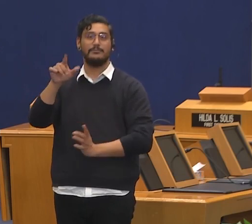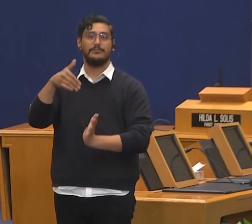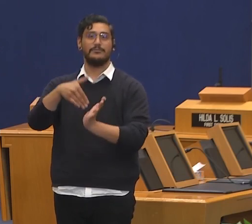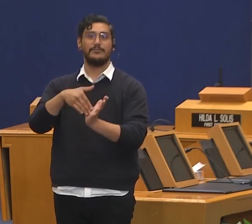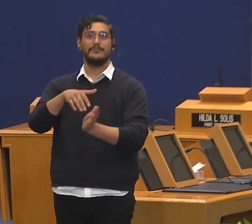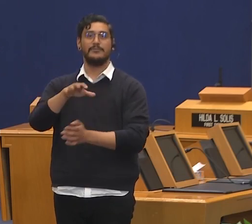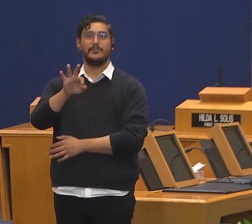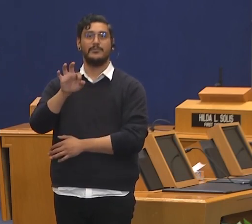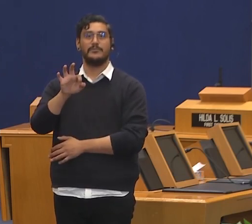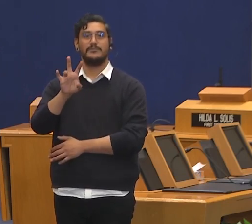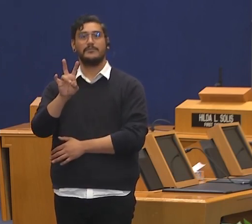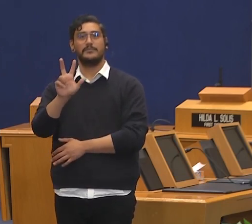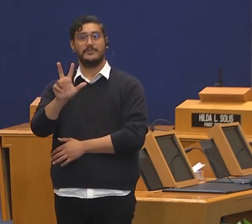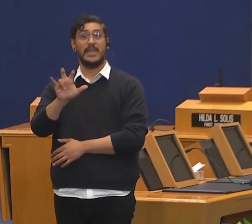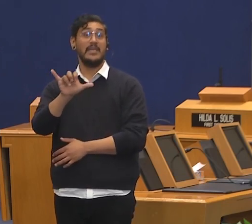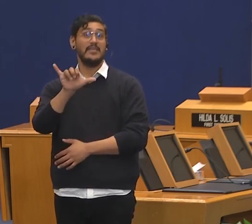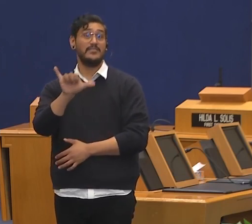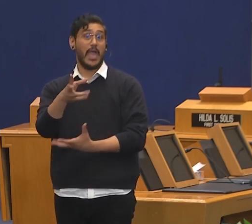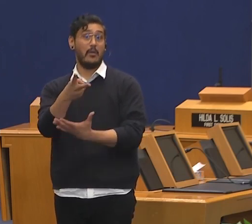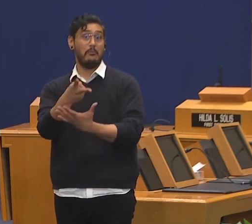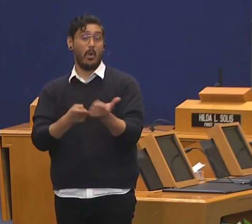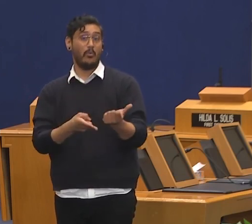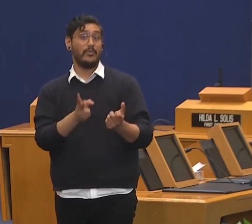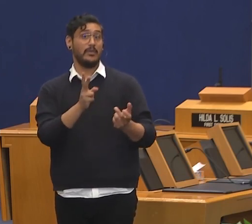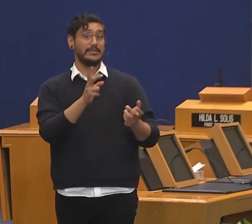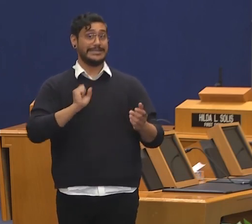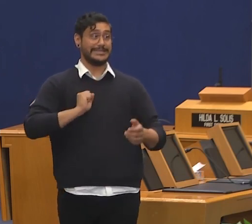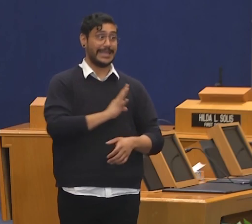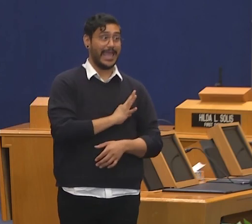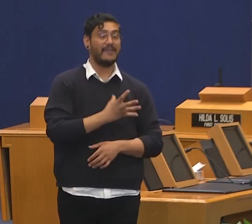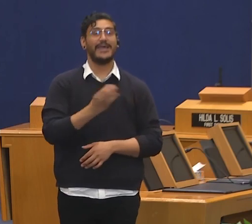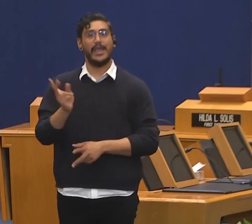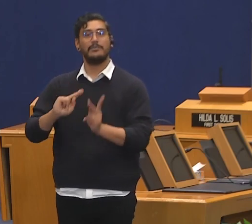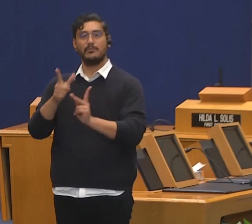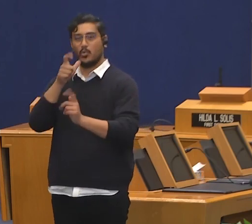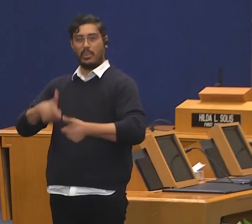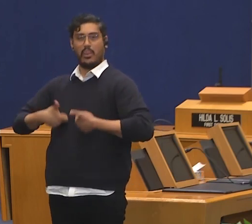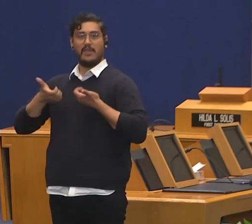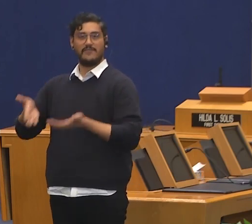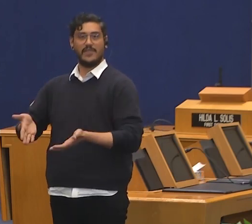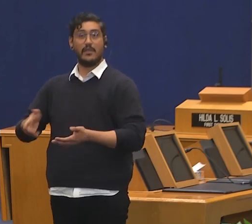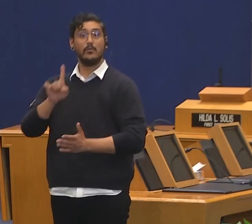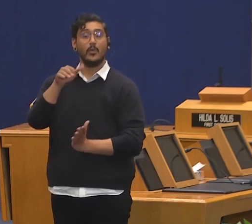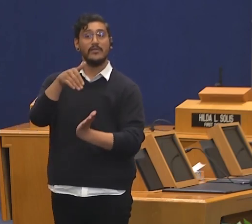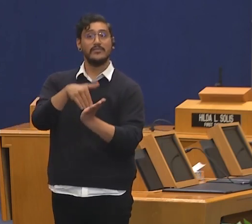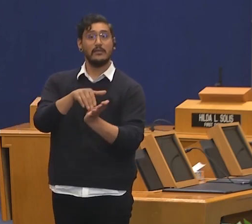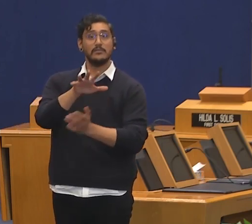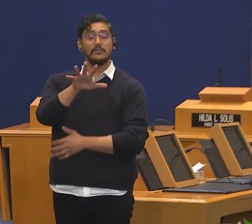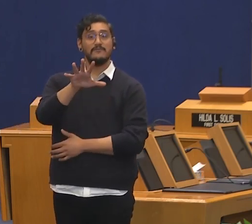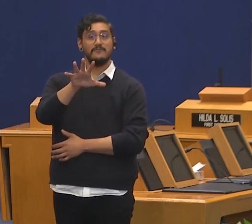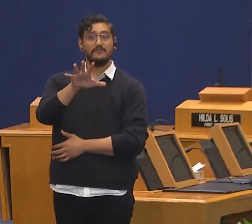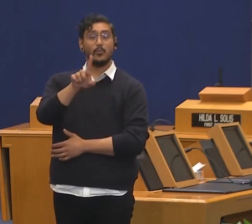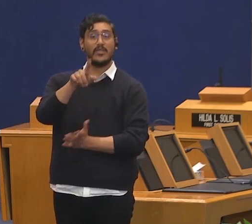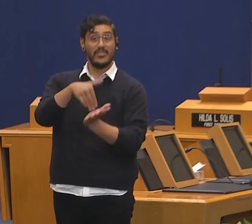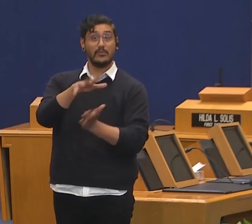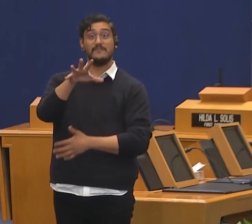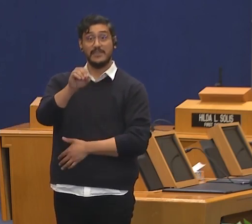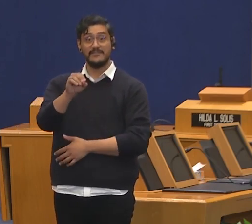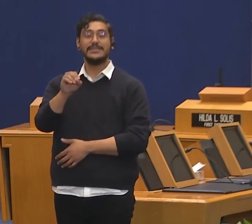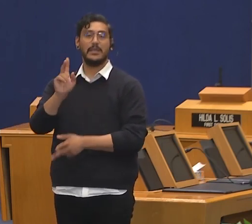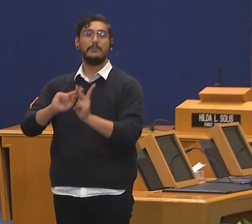1,963, incluidos tanto el personal como los residentes. Los 1,050 de estos casos confirmados son residentes y